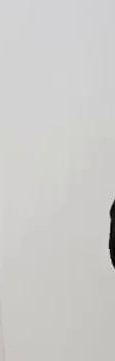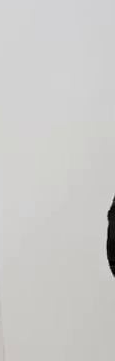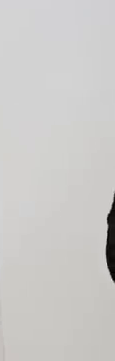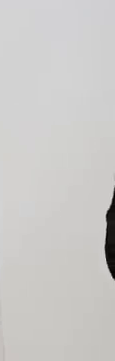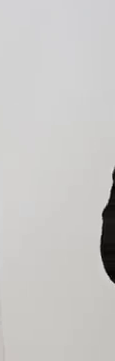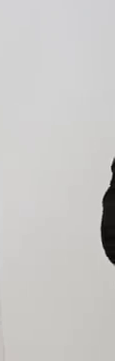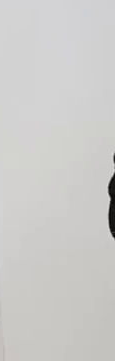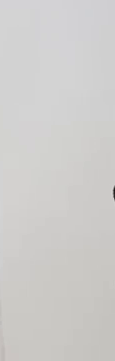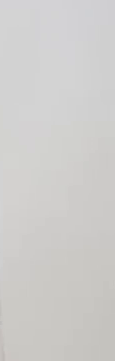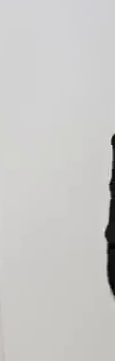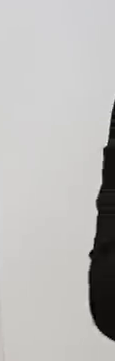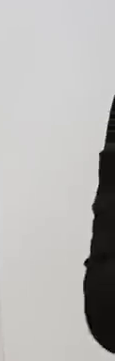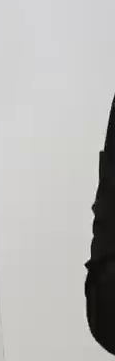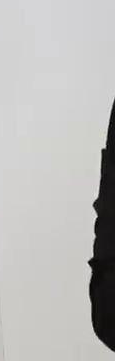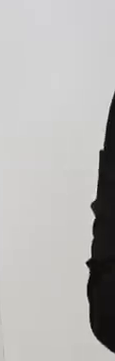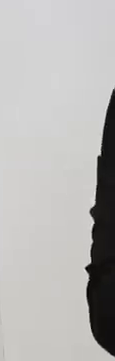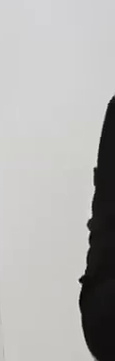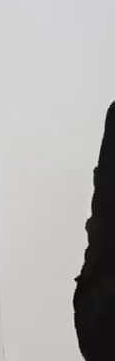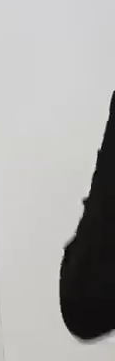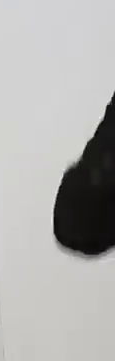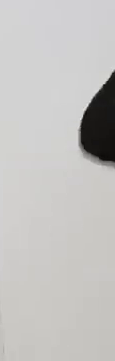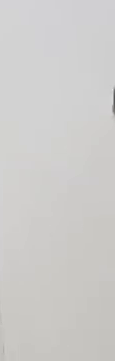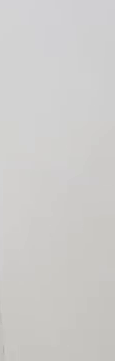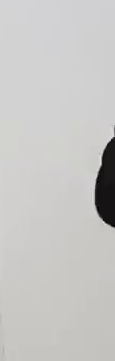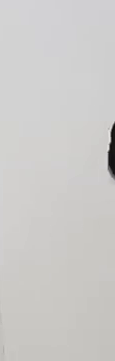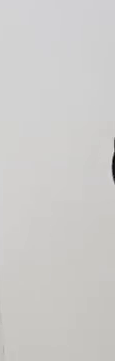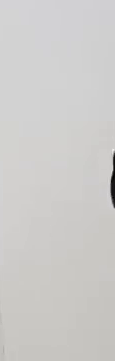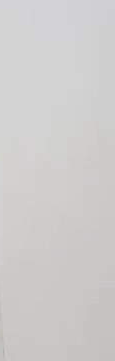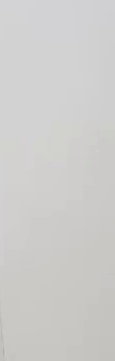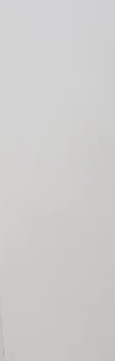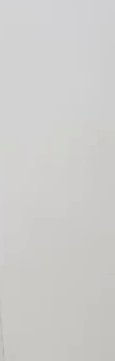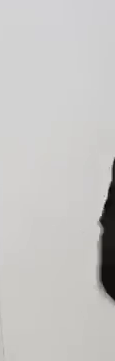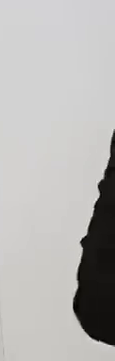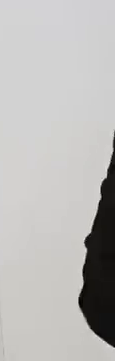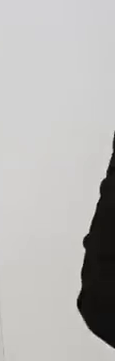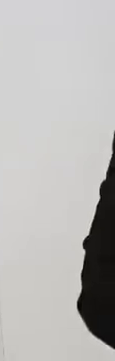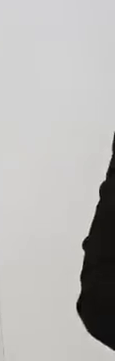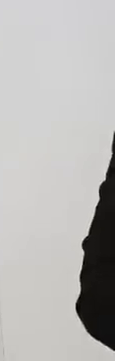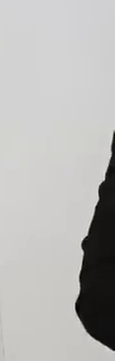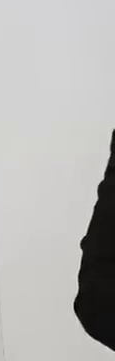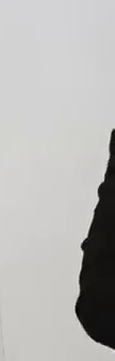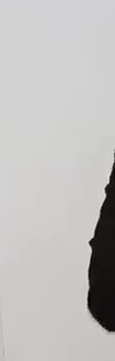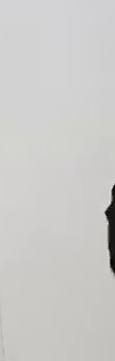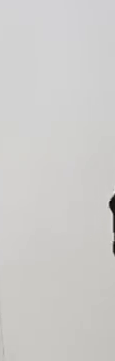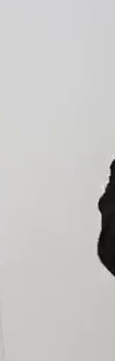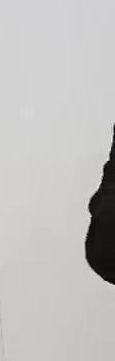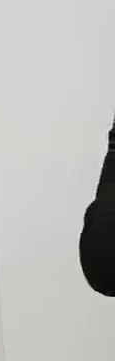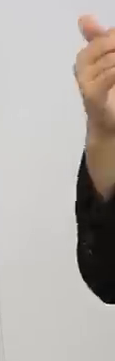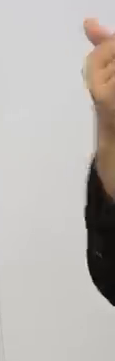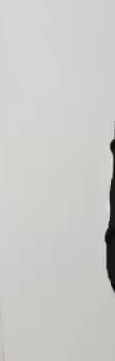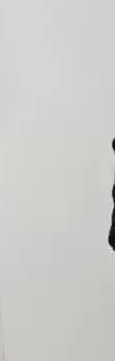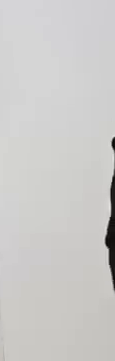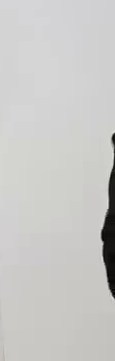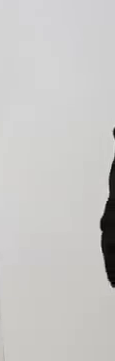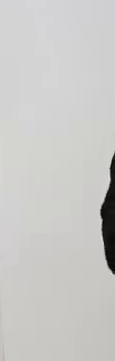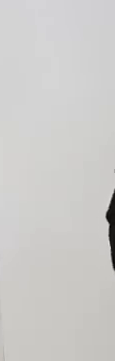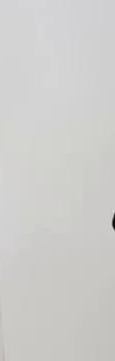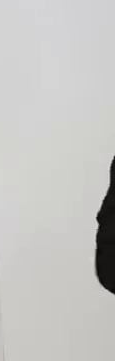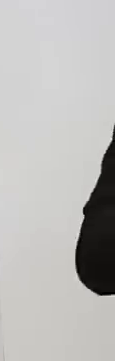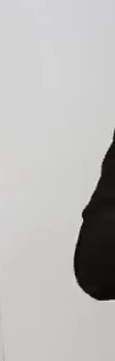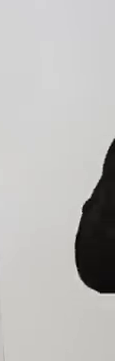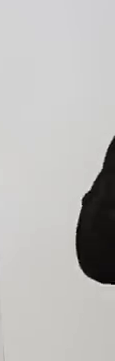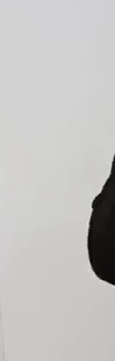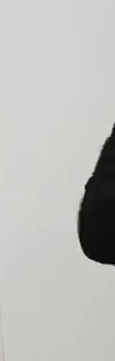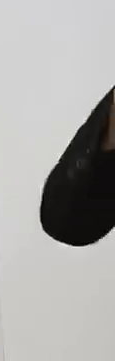궤도에 안착하였음을 확인할 수 있었습니다. 주요 진입 기동을 모두 마무리한 현 시점에서